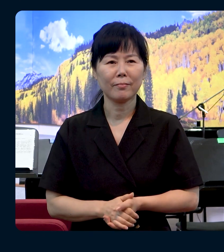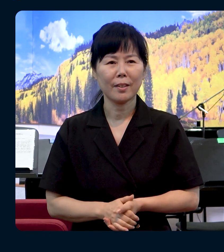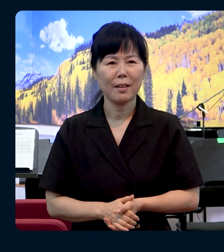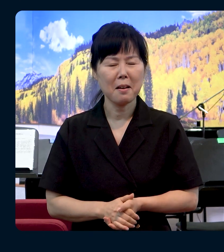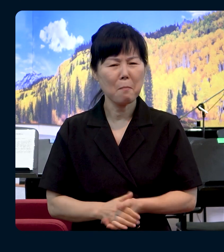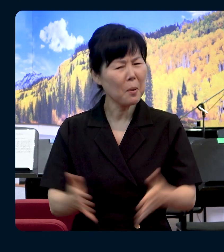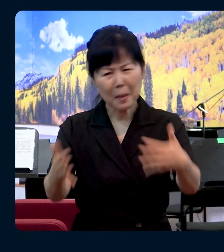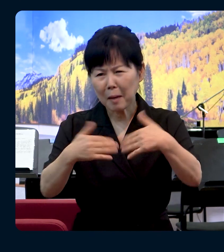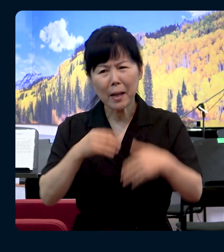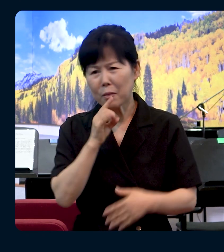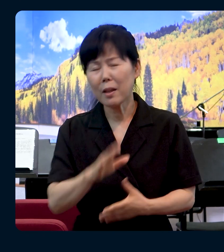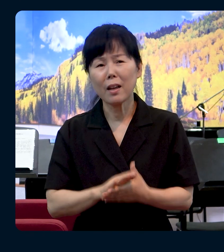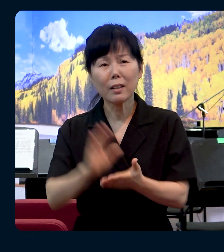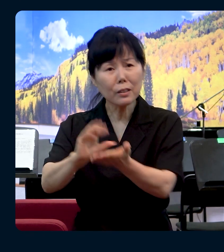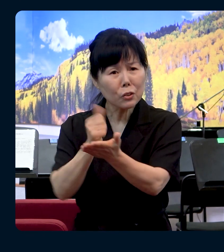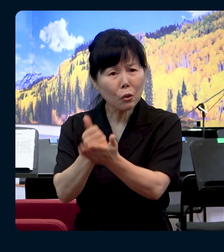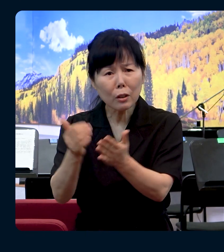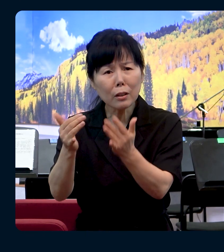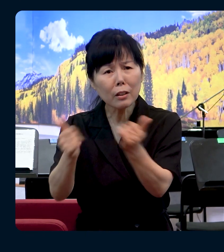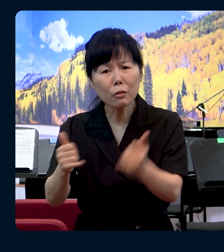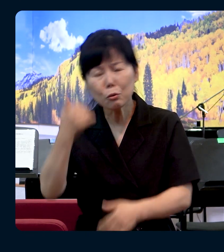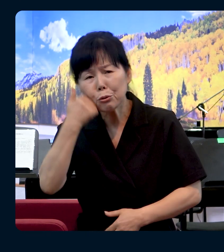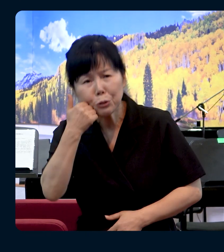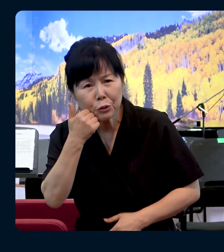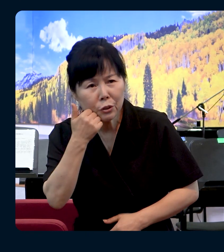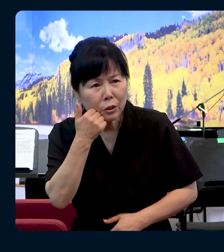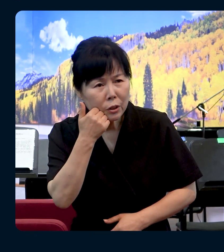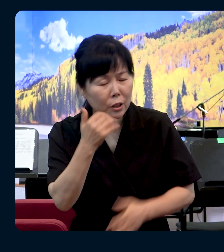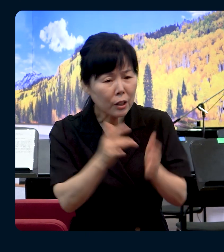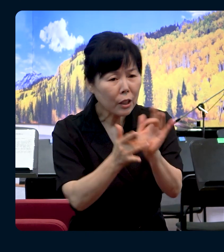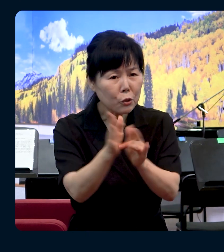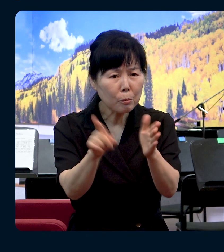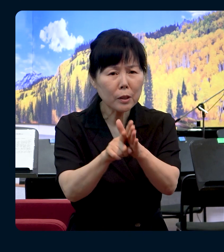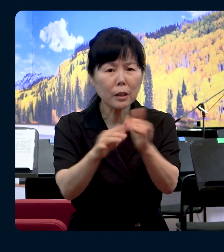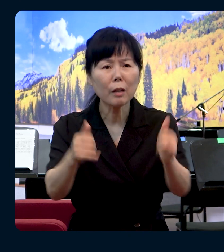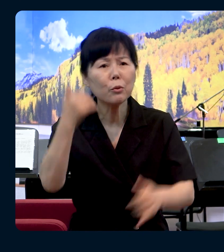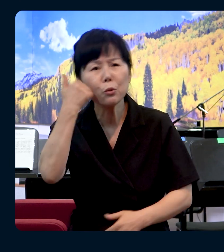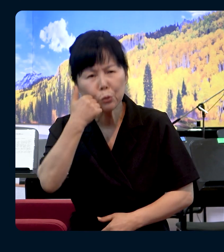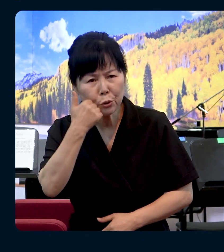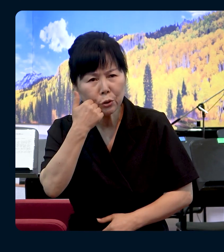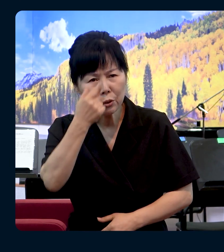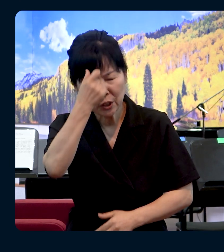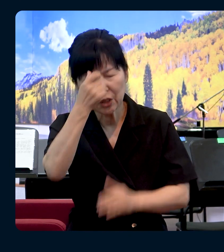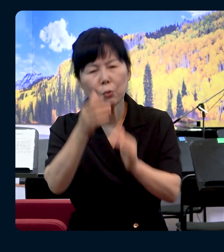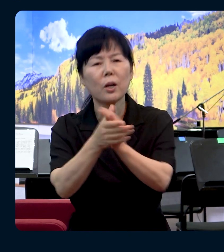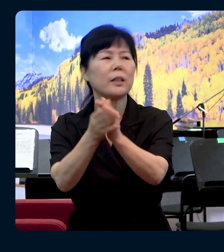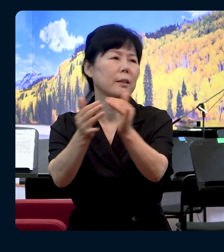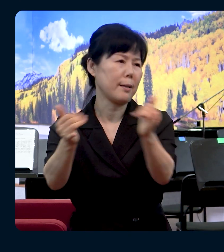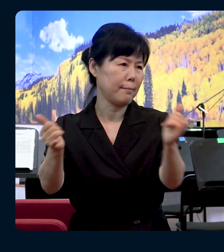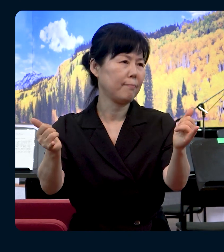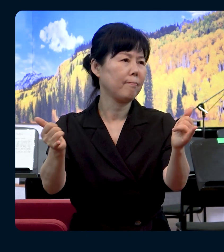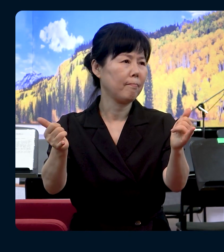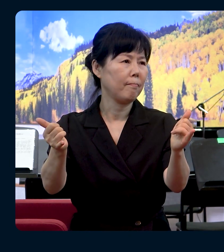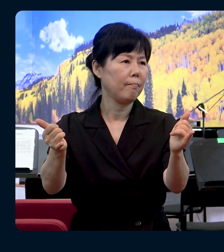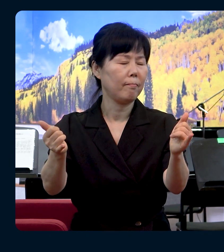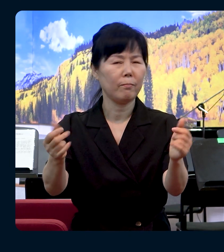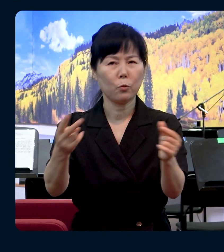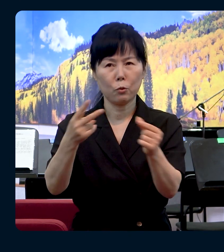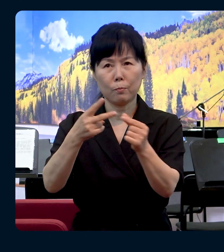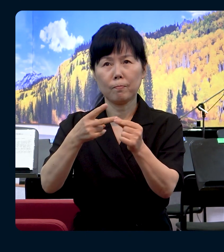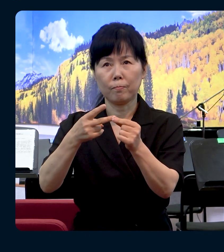수 없는 특징이에요. 그리스도인은 어떤 사람이냐? 예수 믿는 사람은 어떤 사람이냐? 기도하는 사람이에요. 두